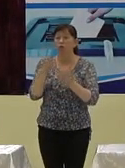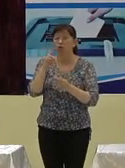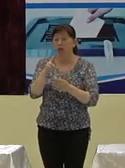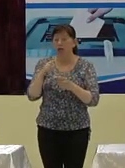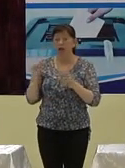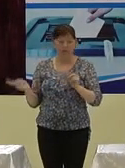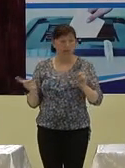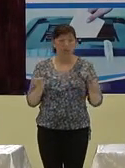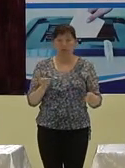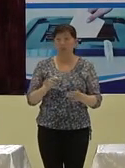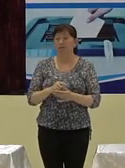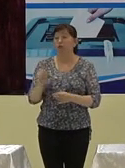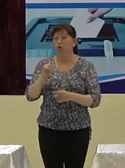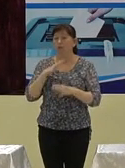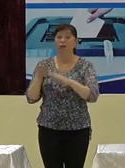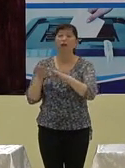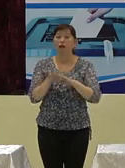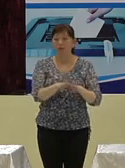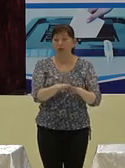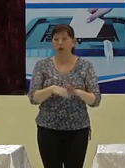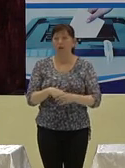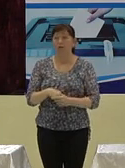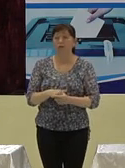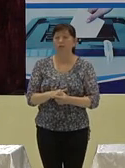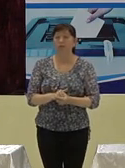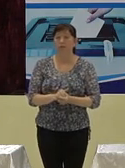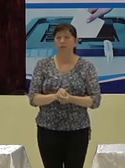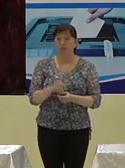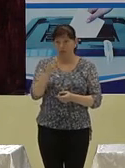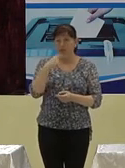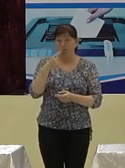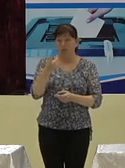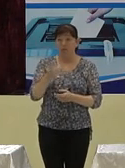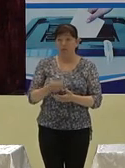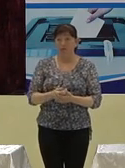ceilalți concurenți ca să avem o echitate, dacă doriți, dacă nu, intervenim noi.